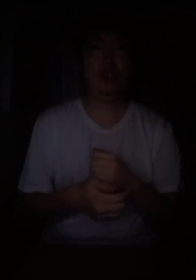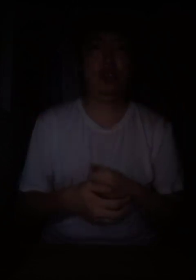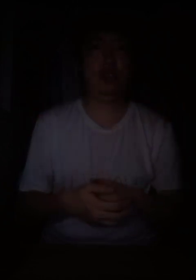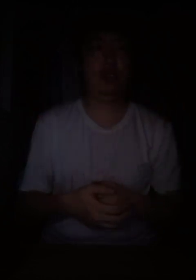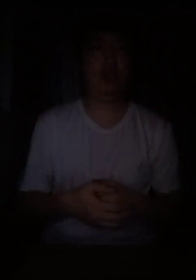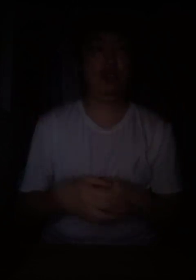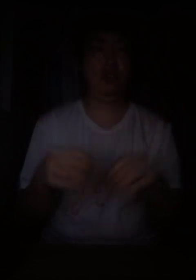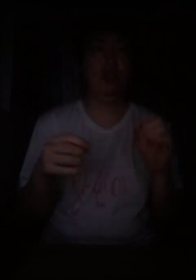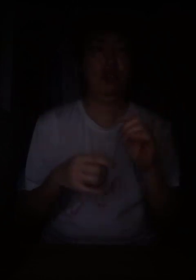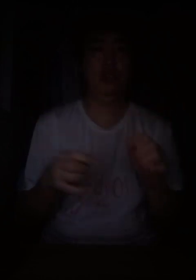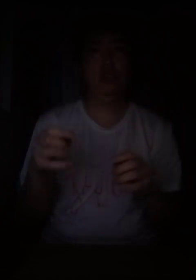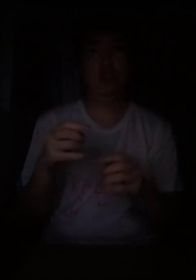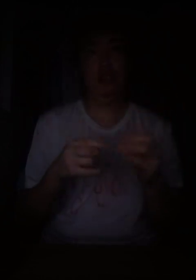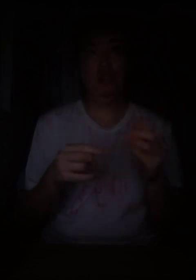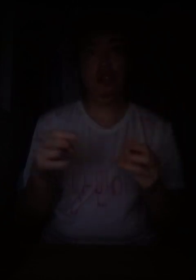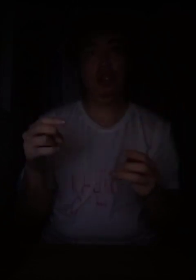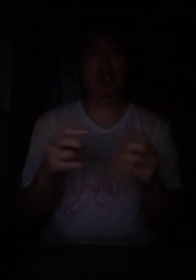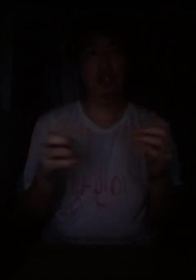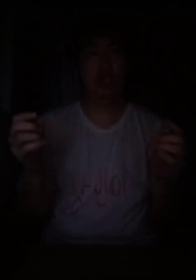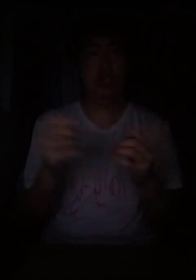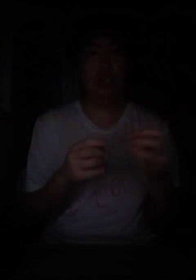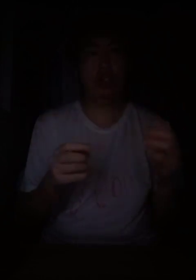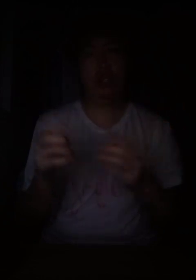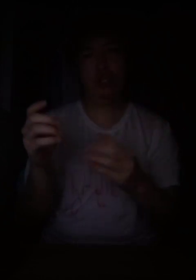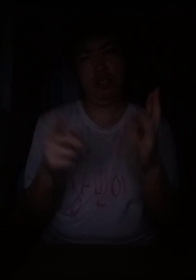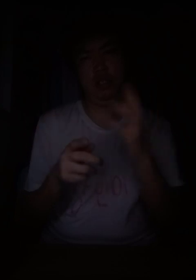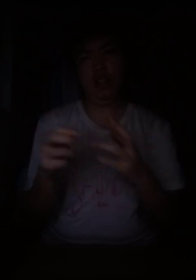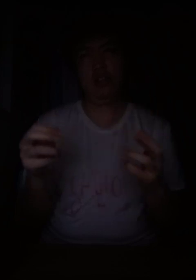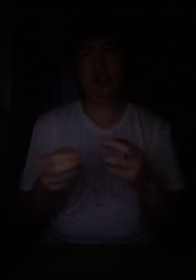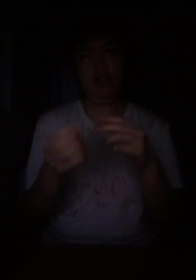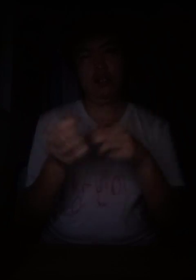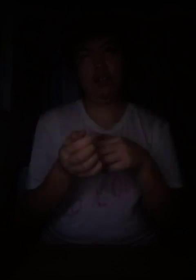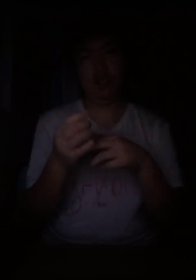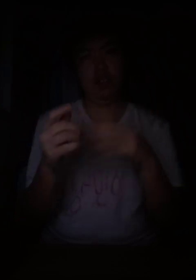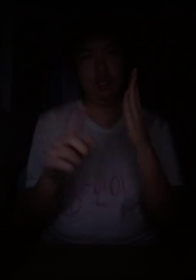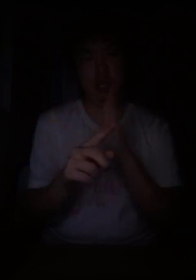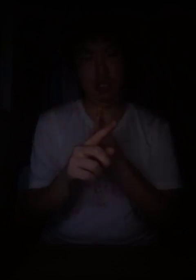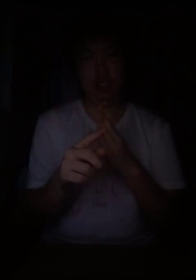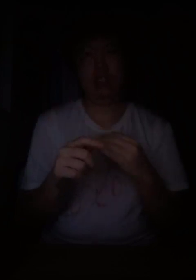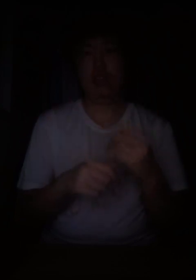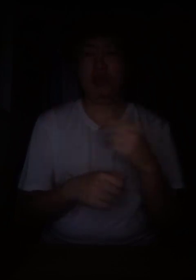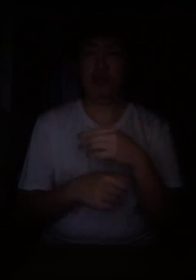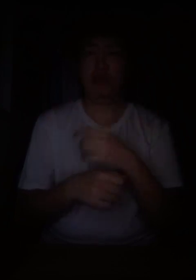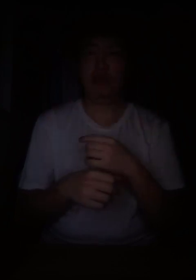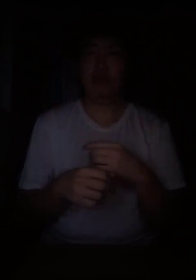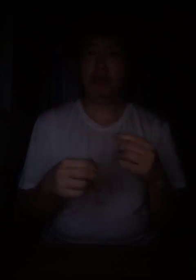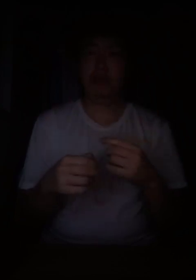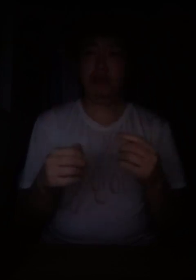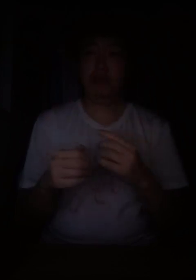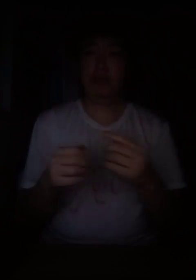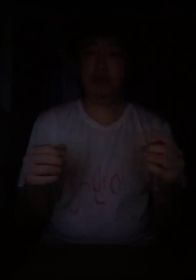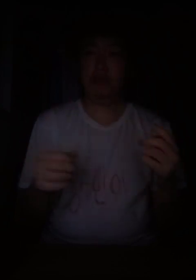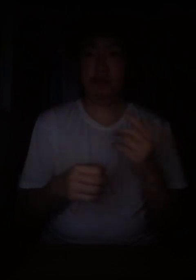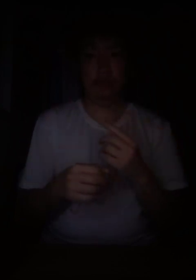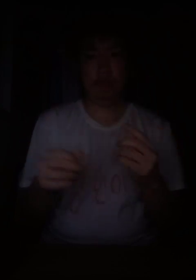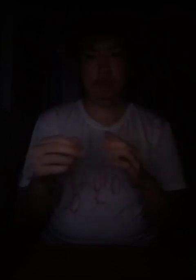경찰과 소방당국은 재난 상황에서 단전될 수 있는 승강기는 이용을 피하고 침수 위험이 높은 지하 주차장은 출입을